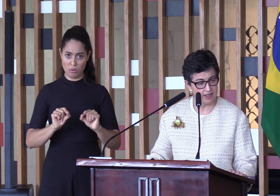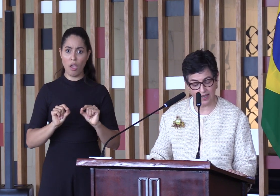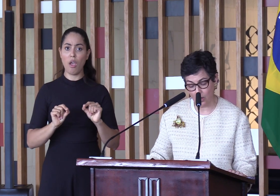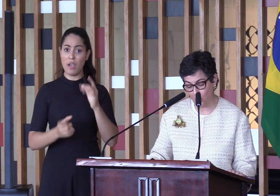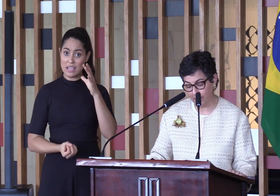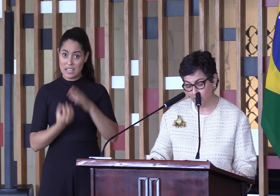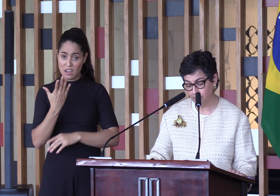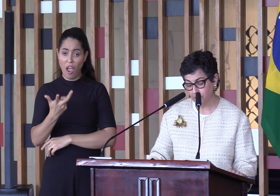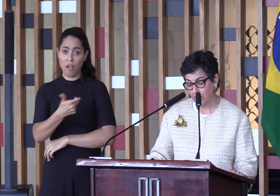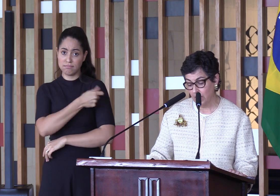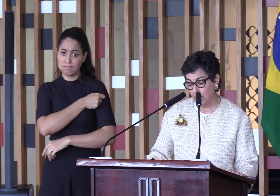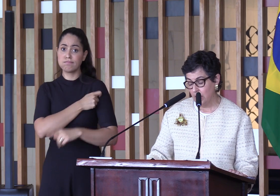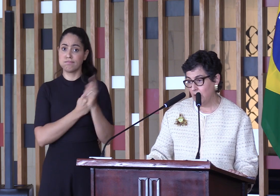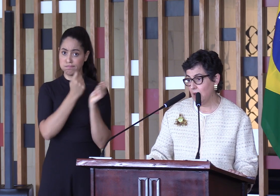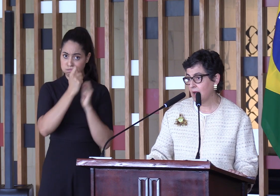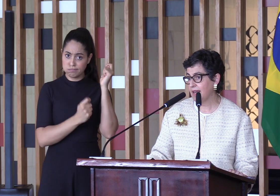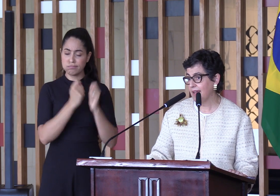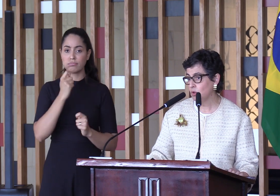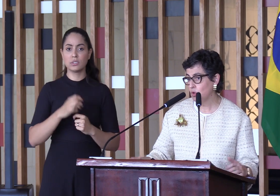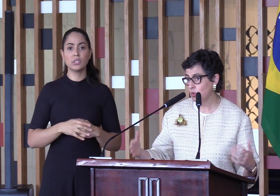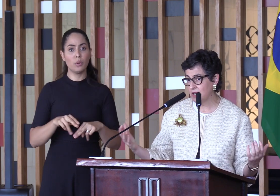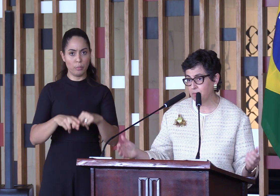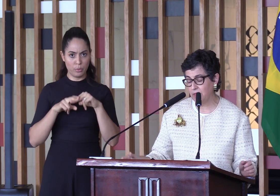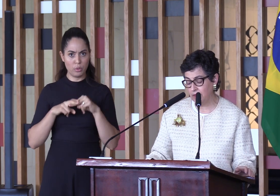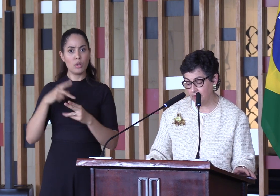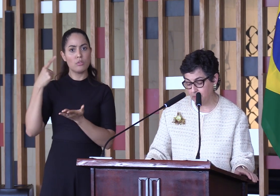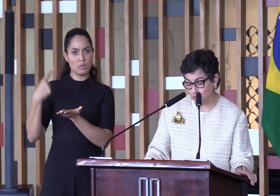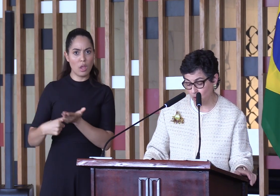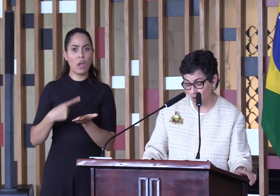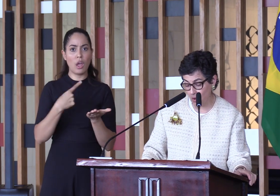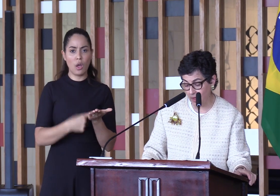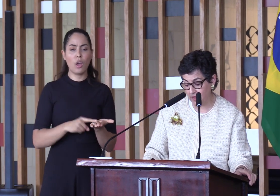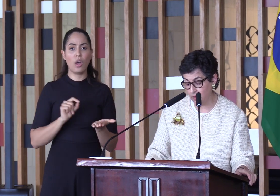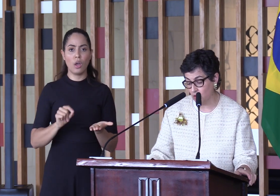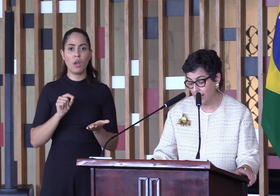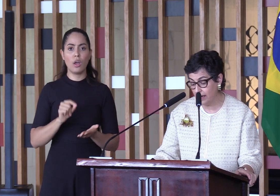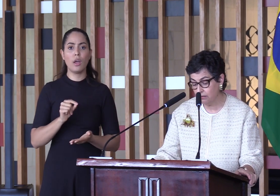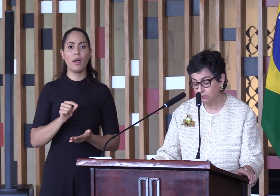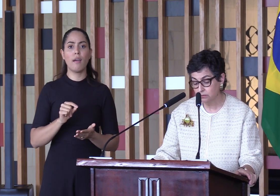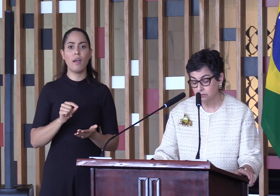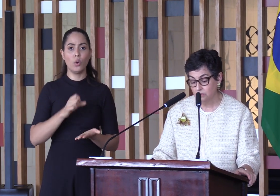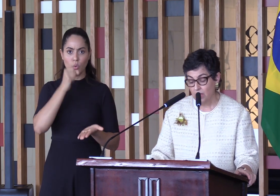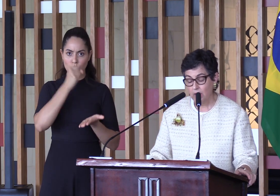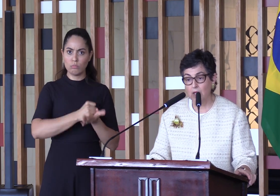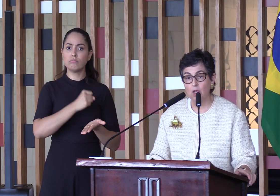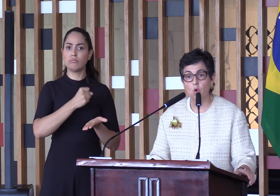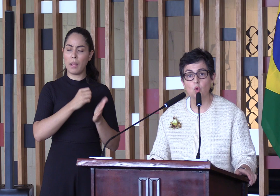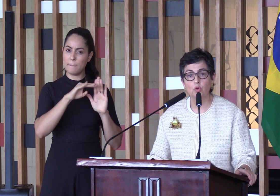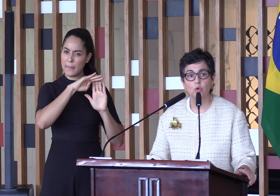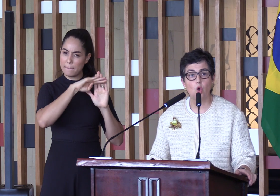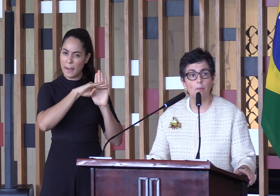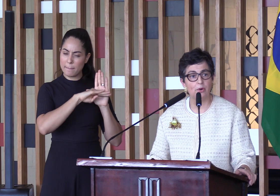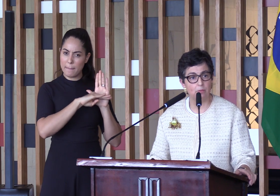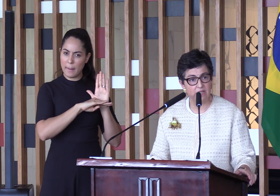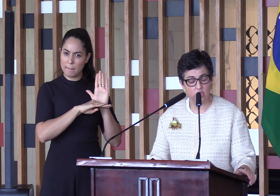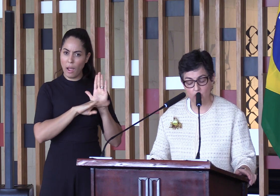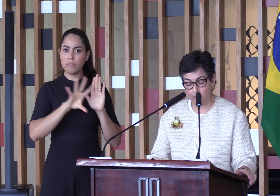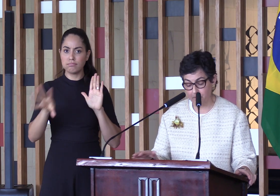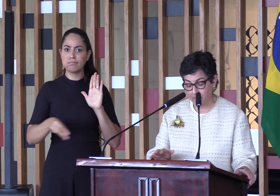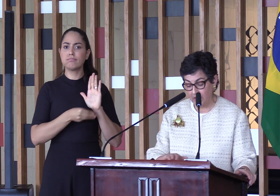este acordo, criando uma espécie de protocolo adicional, um